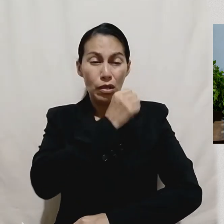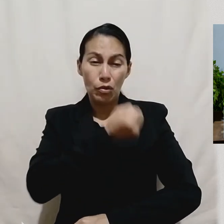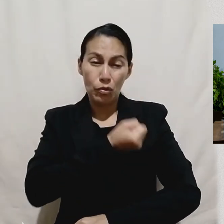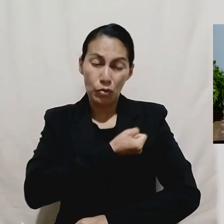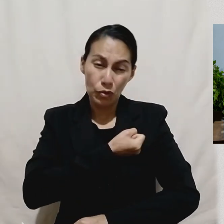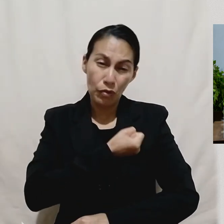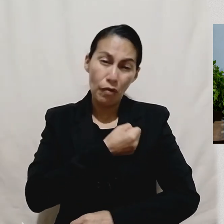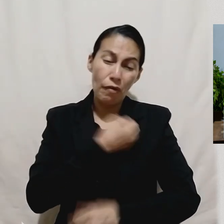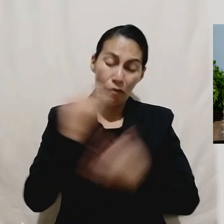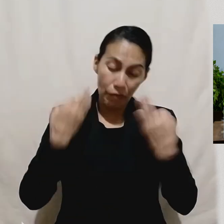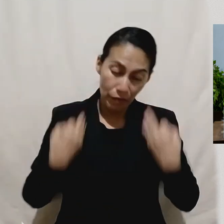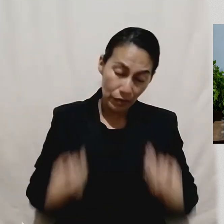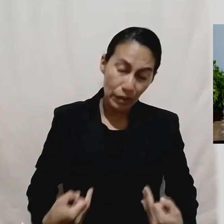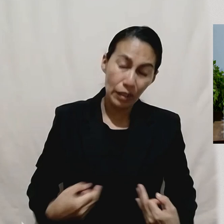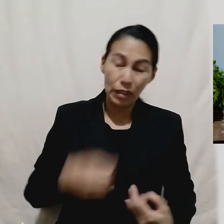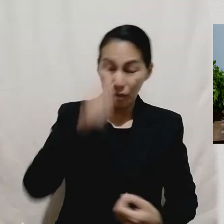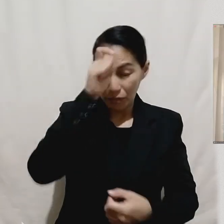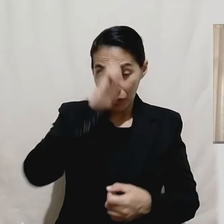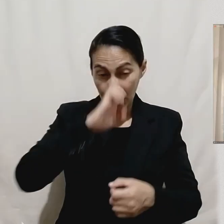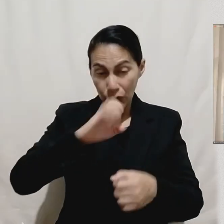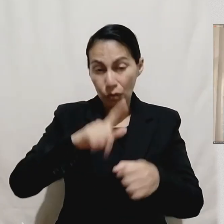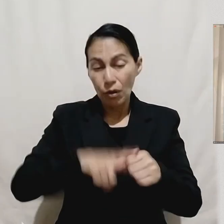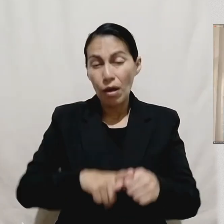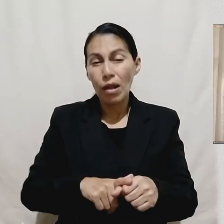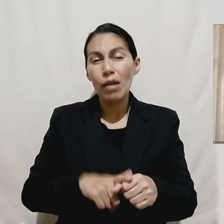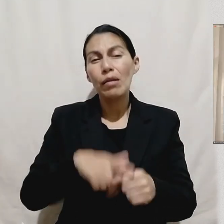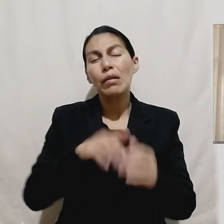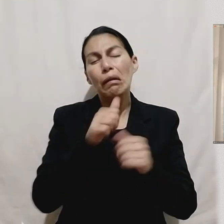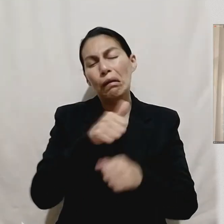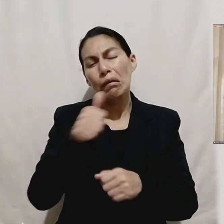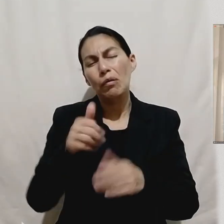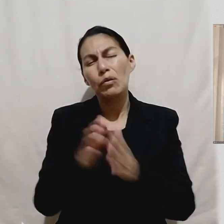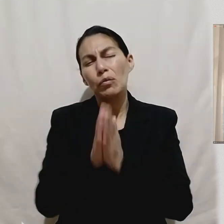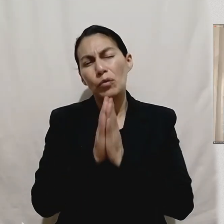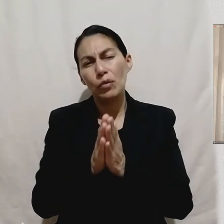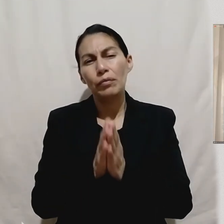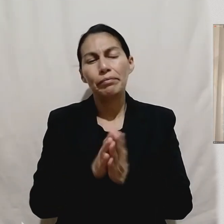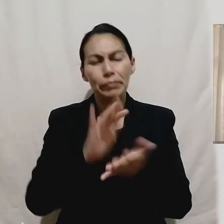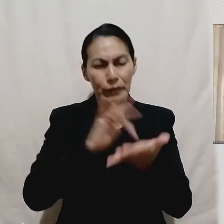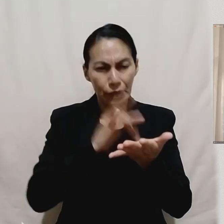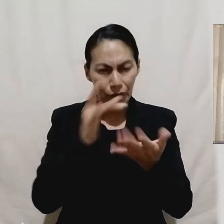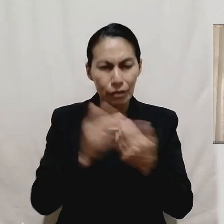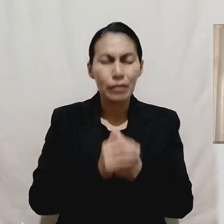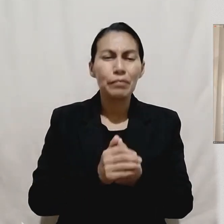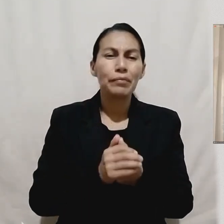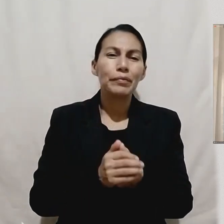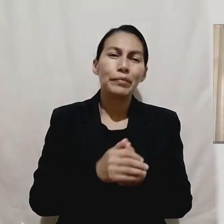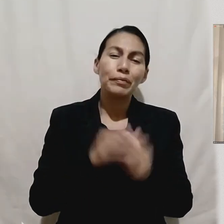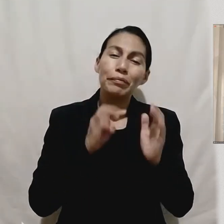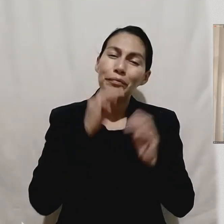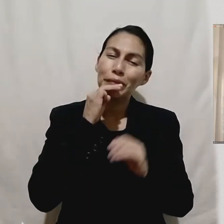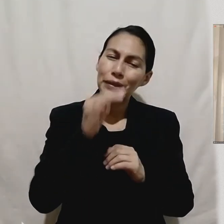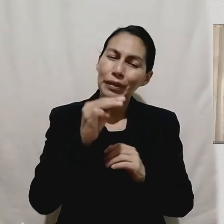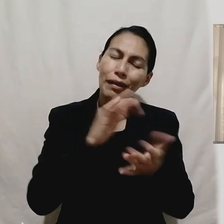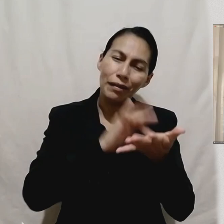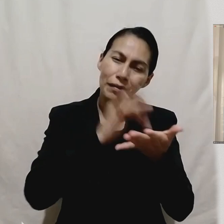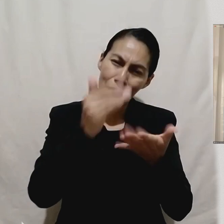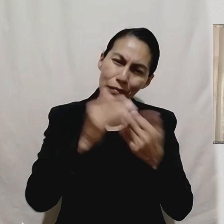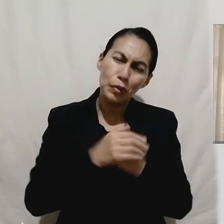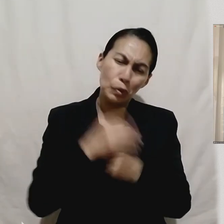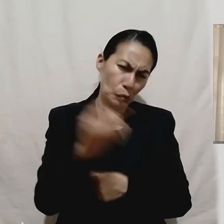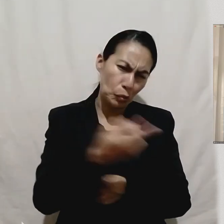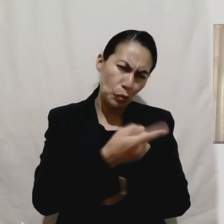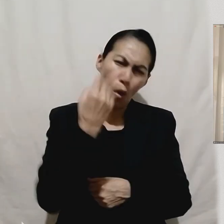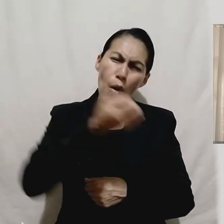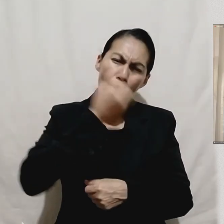cada uno de nosotros Gracias Dios los bendiga Gracias Yolanda apreciamos tu mensaje y vamos